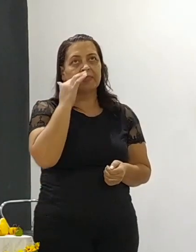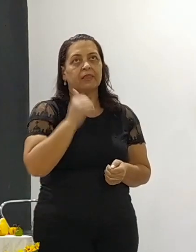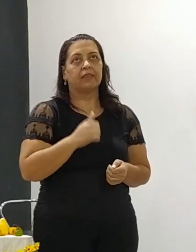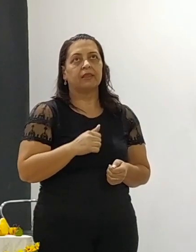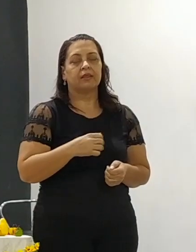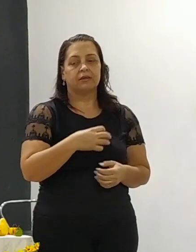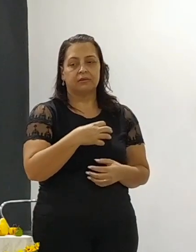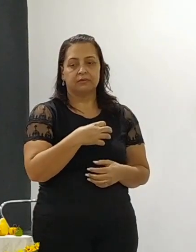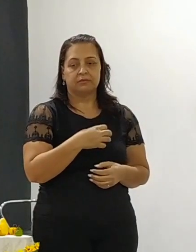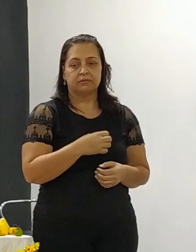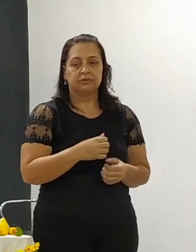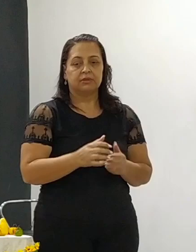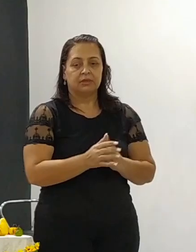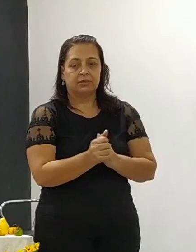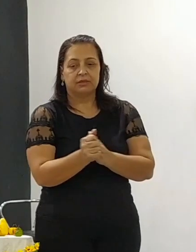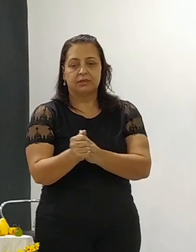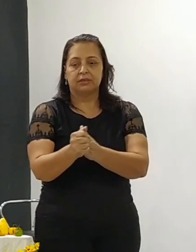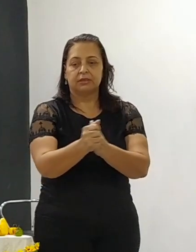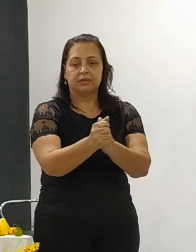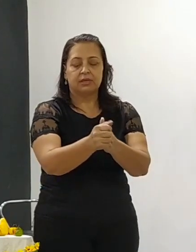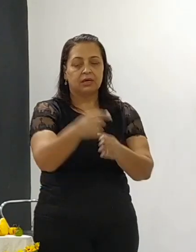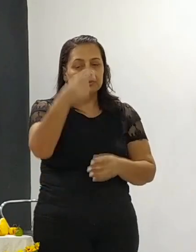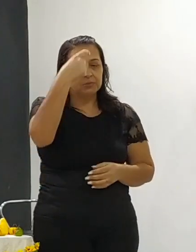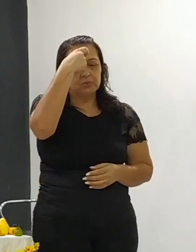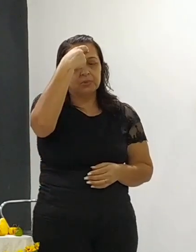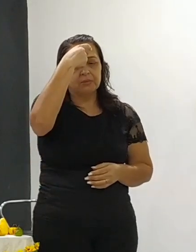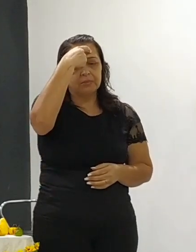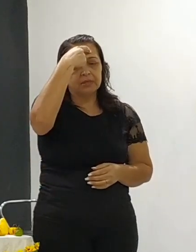e passar a ser guiado por uma mente